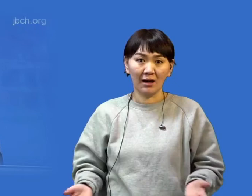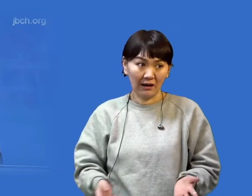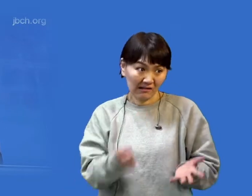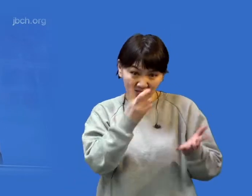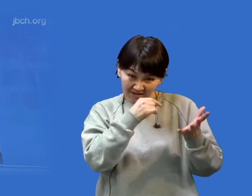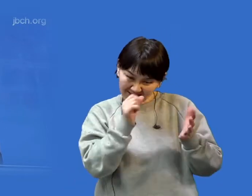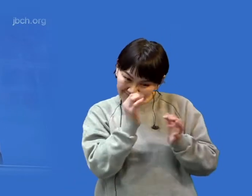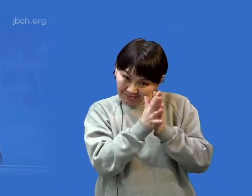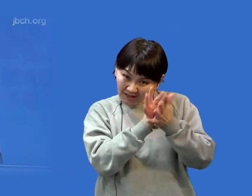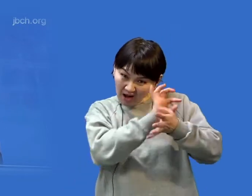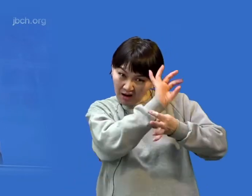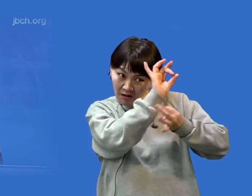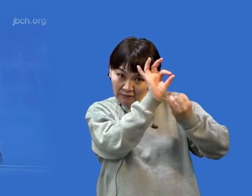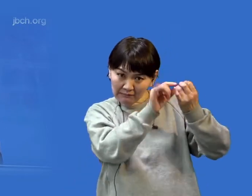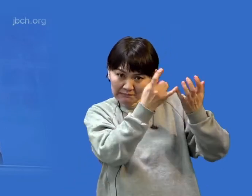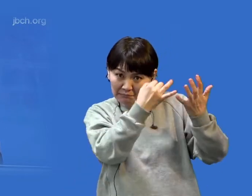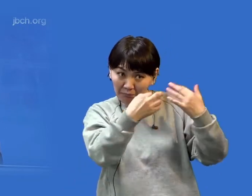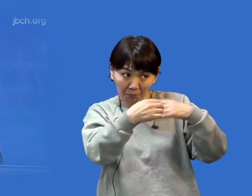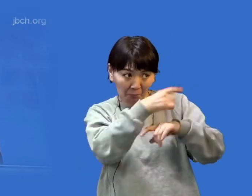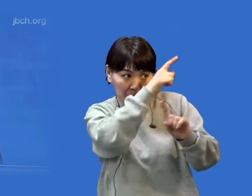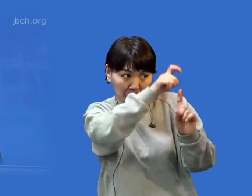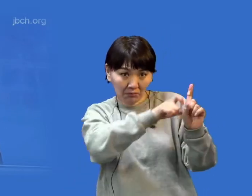байна.